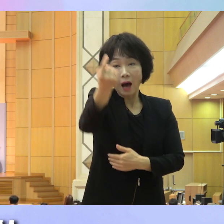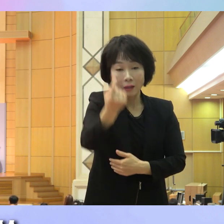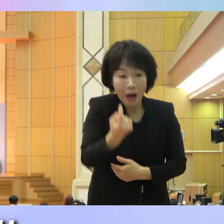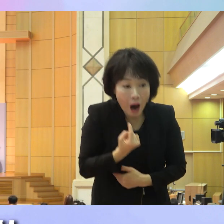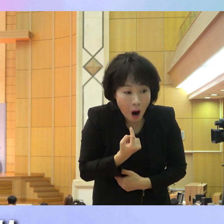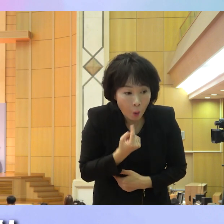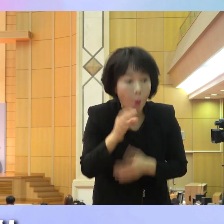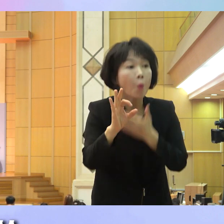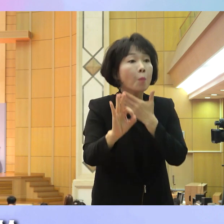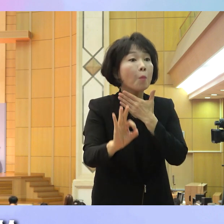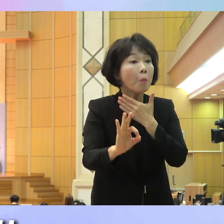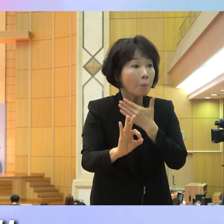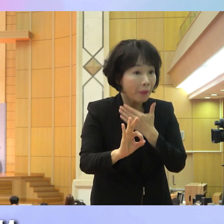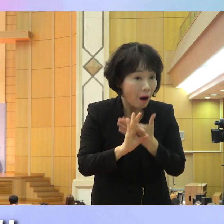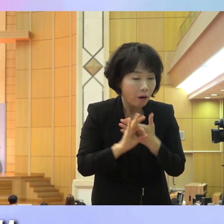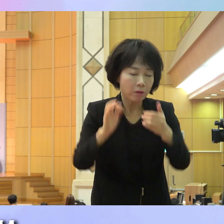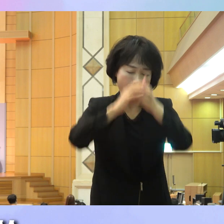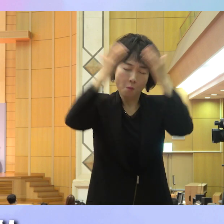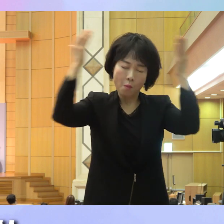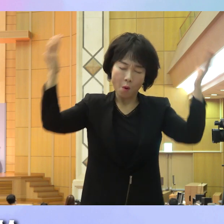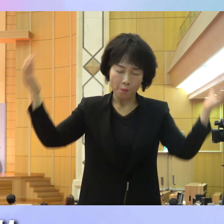앞에 나오면